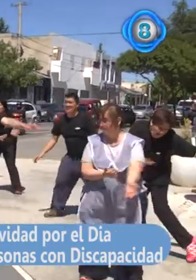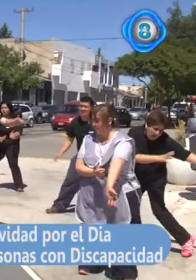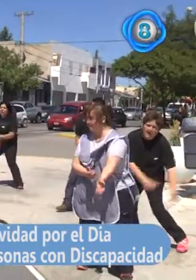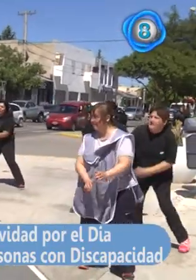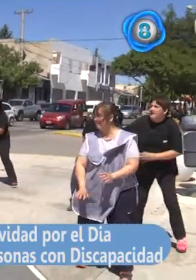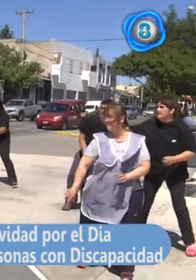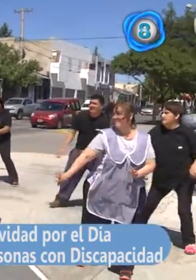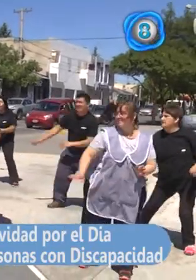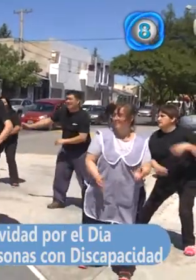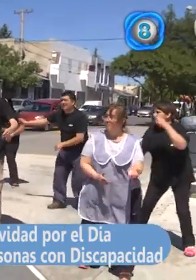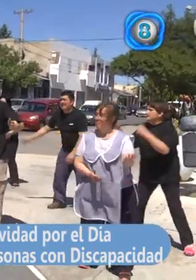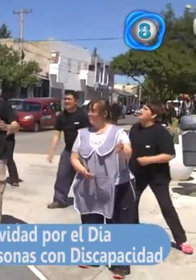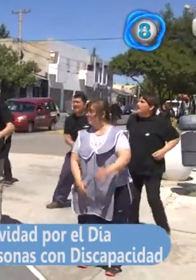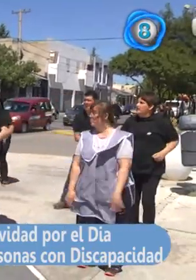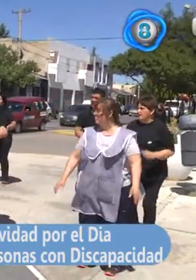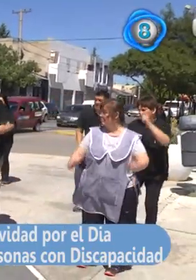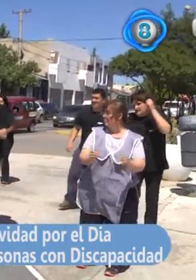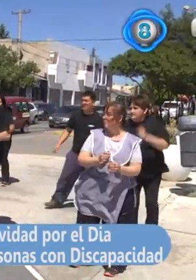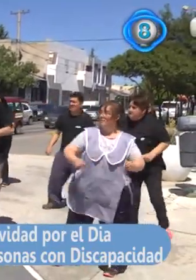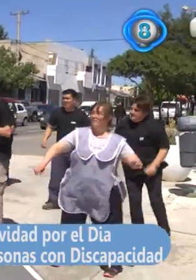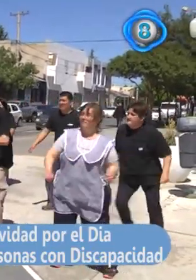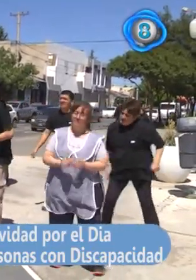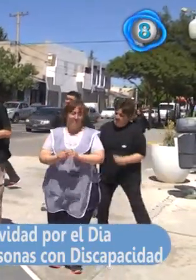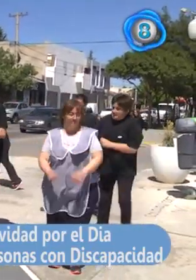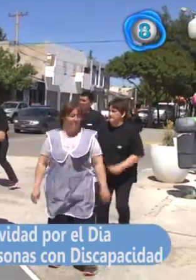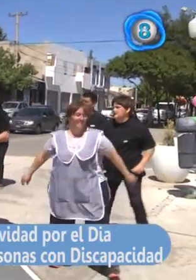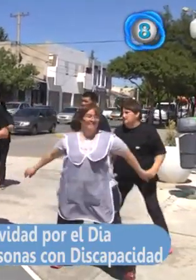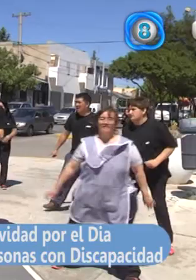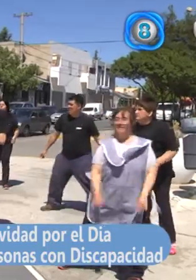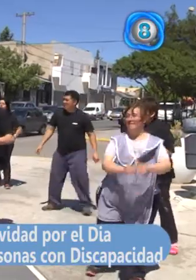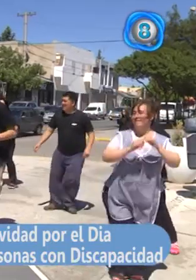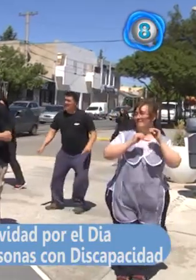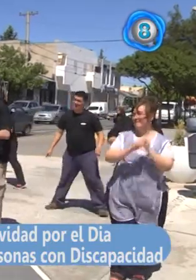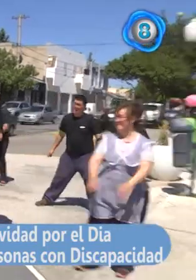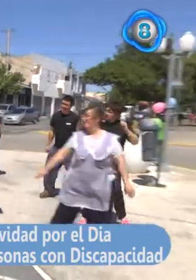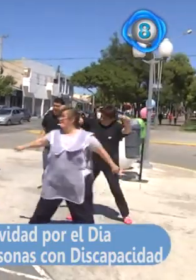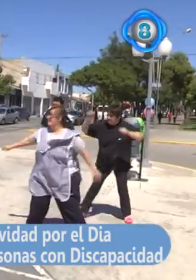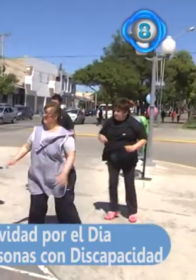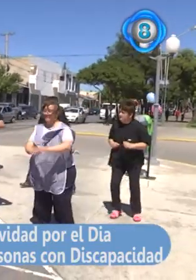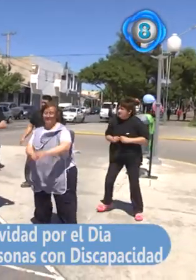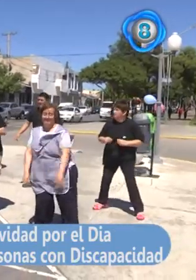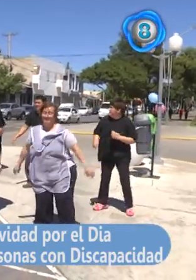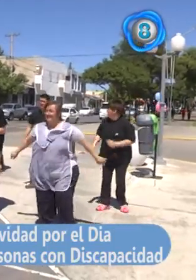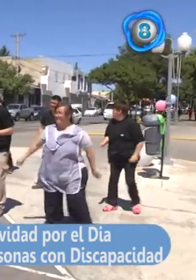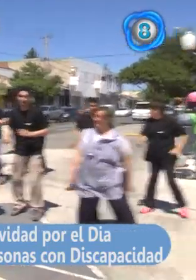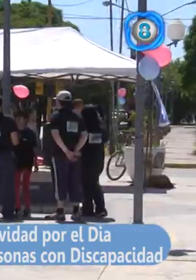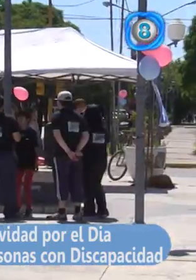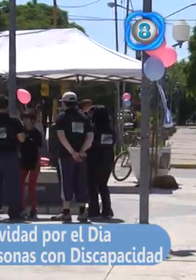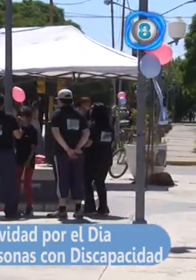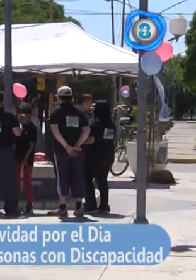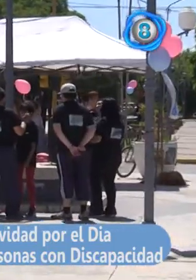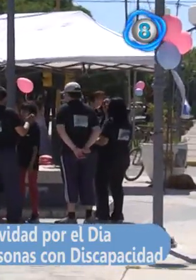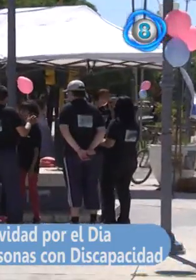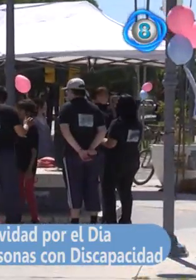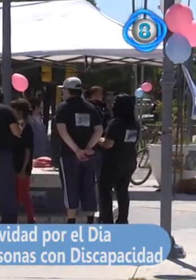participar de varias áreas de la municipalidad y de lo que es la localidad de Plaza Huíncul. ¿Va a haber un receso de actividades? Va a haber